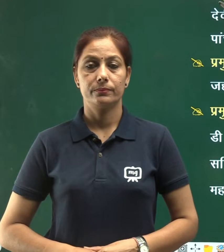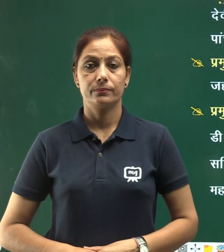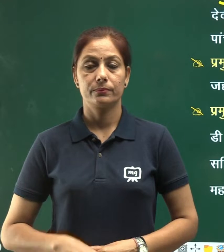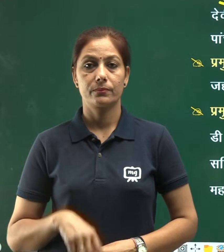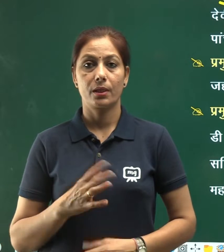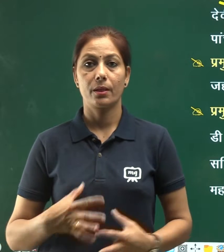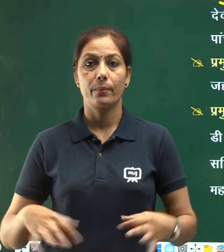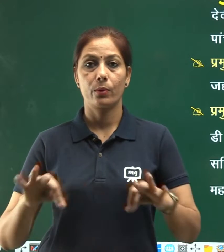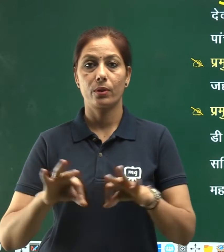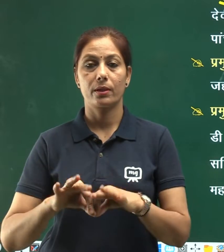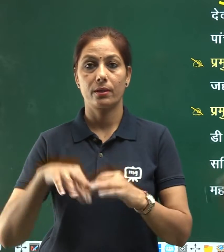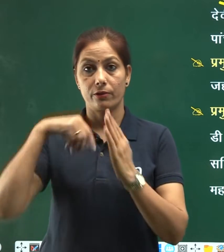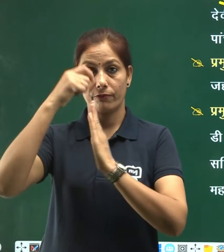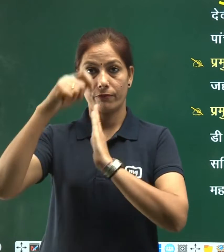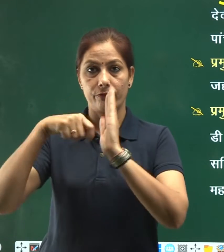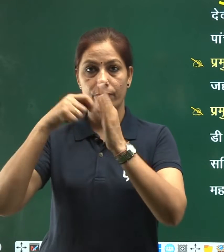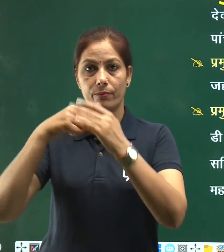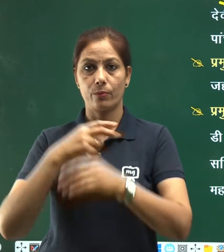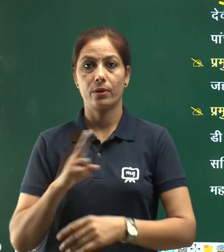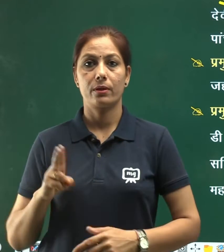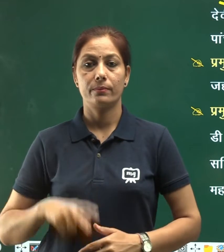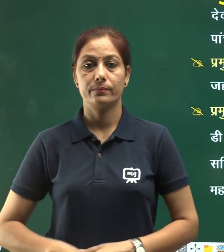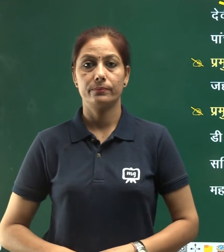इनकी प्रमुख फिल्में